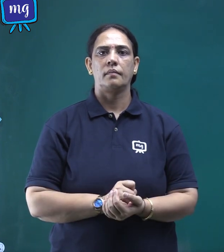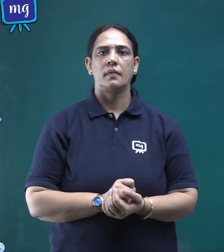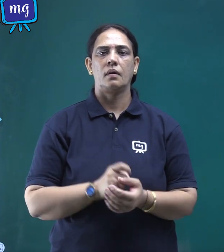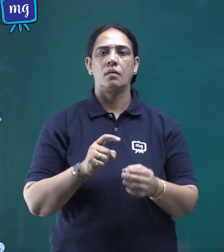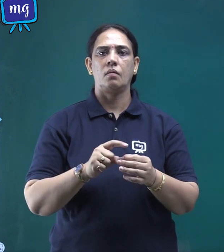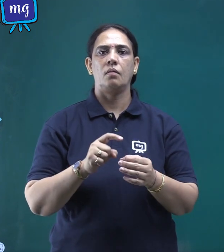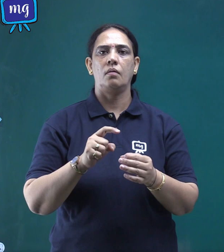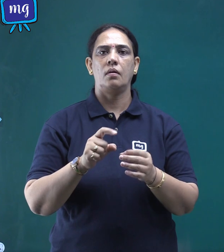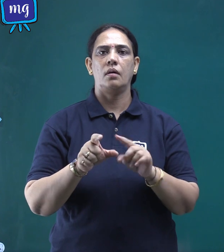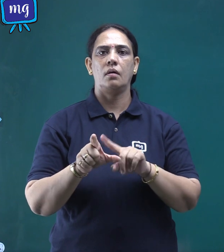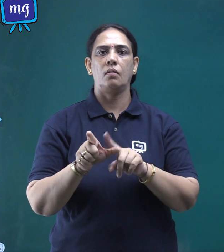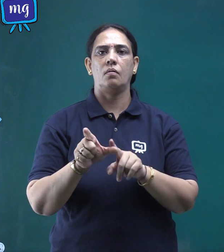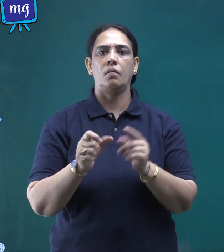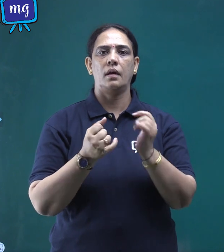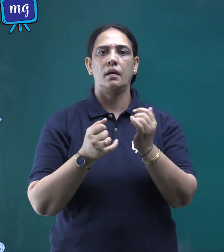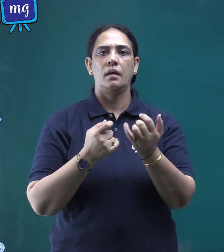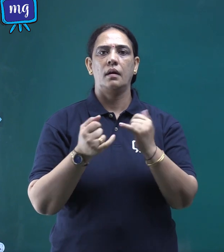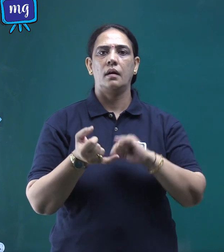कोण S।